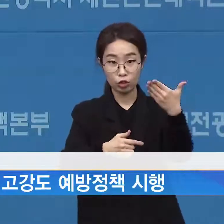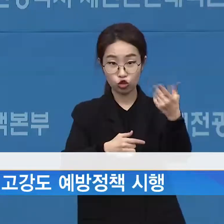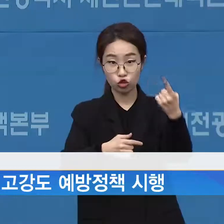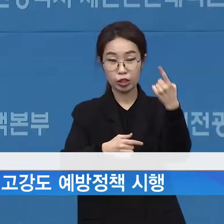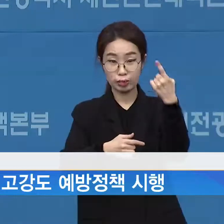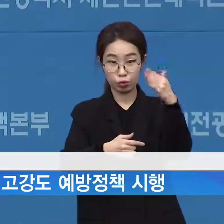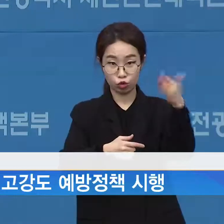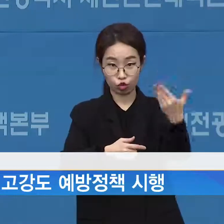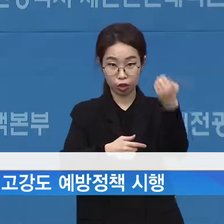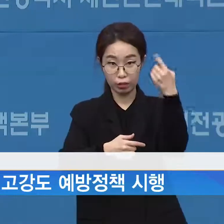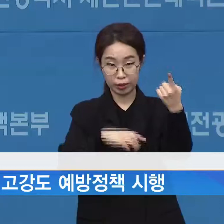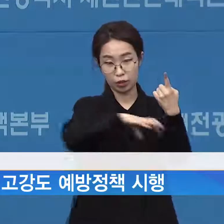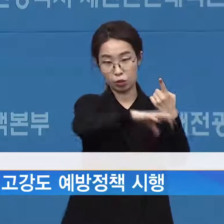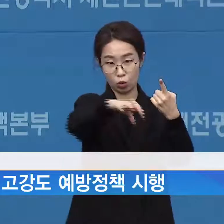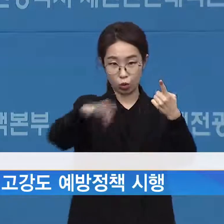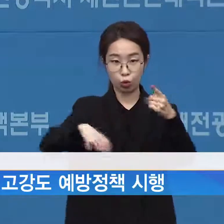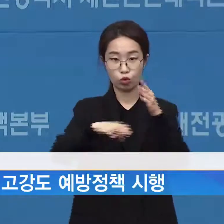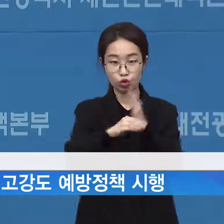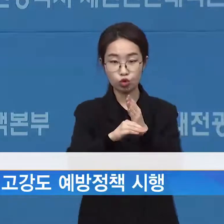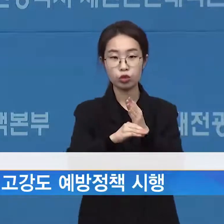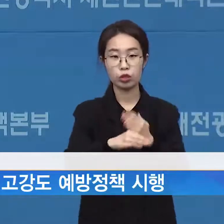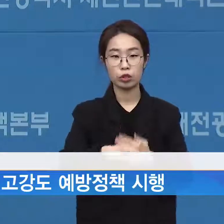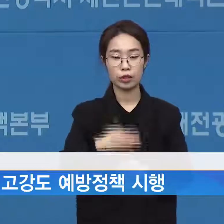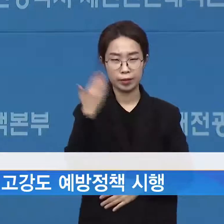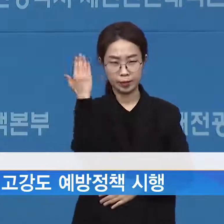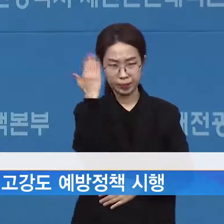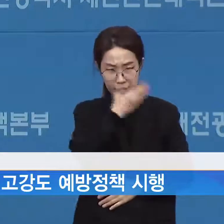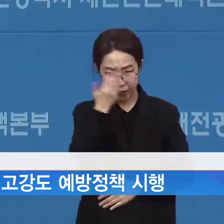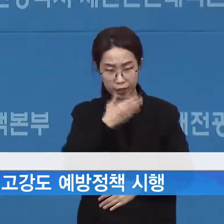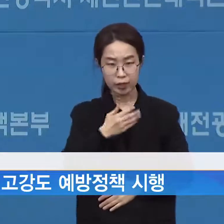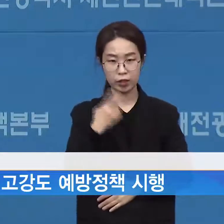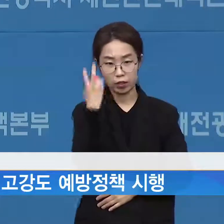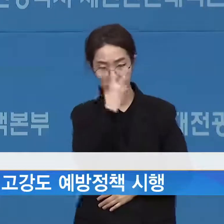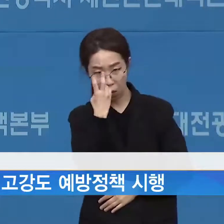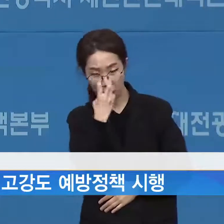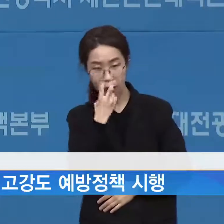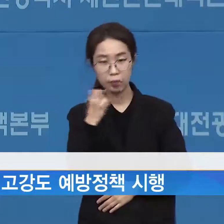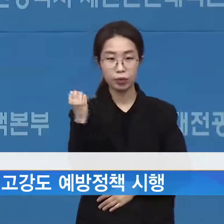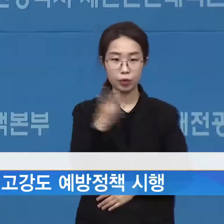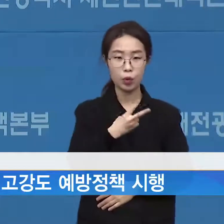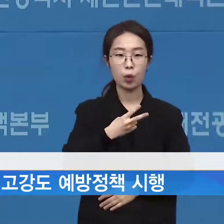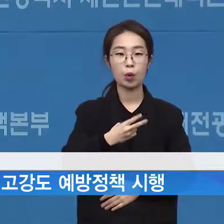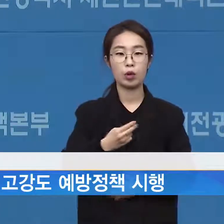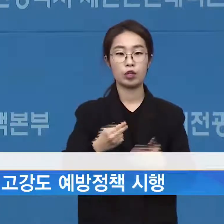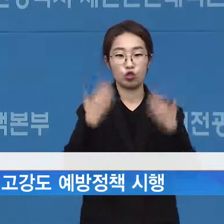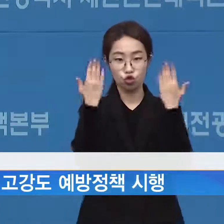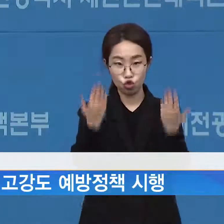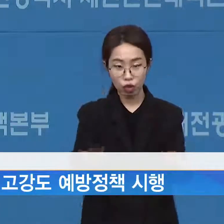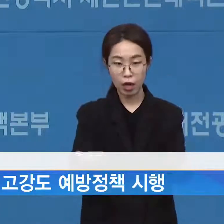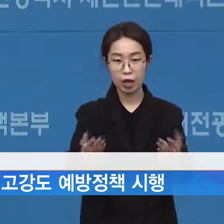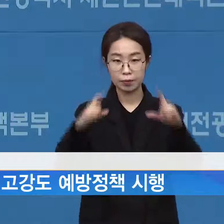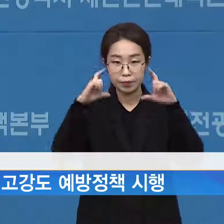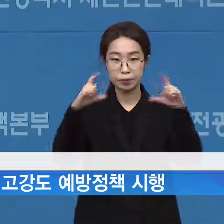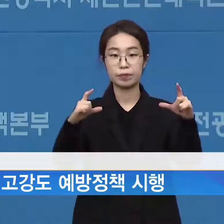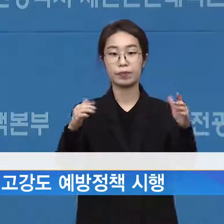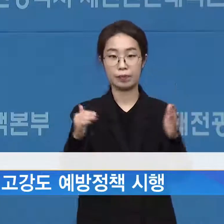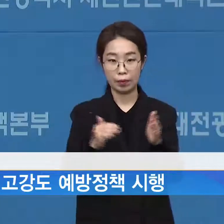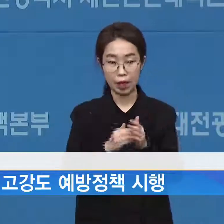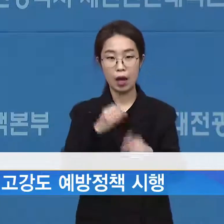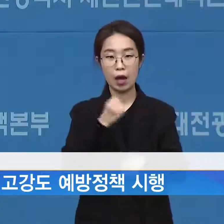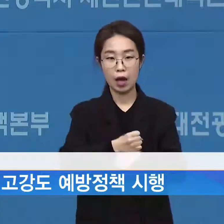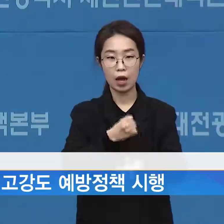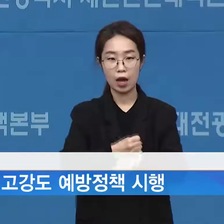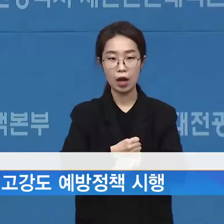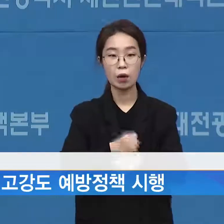6,991개소에 이르는 다중이용시설에 대한 철저한 안전점검과 휴업 권고를 통해서 감염병